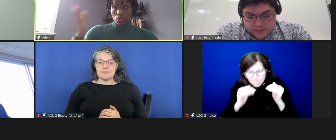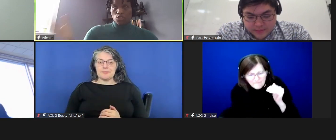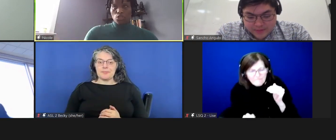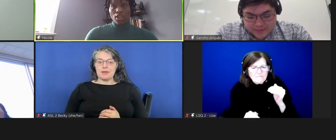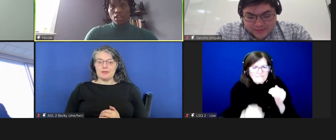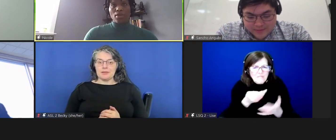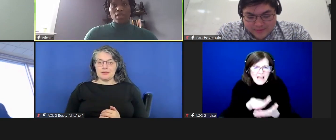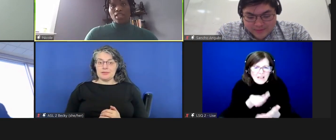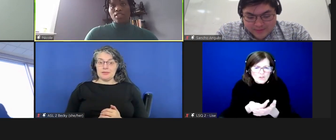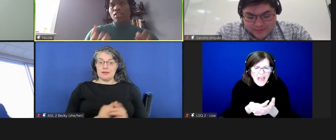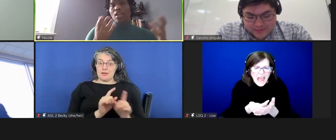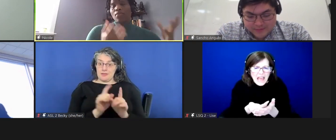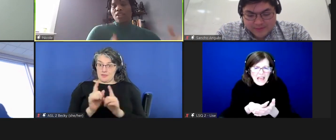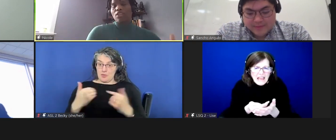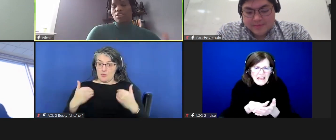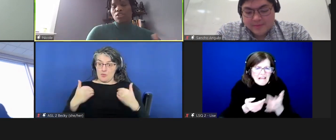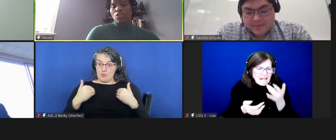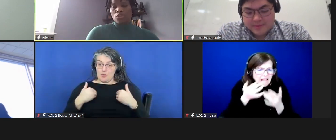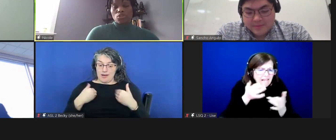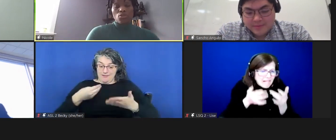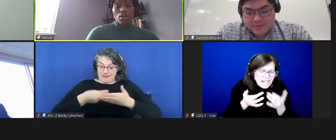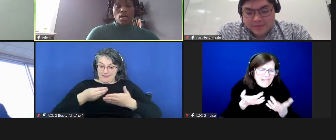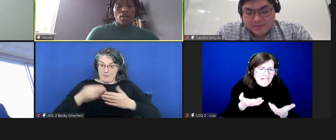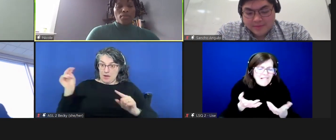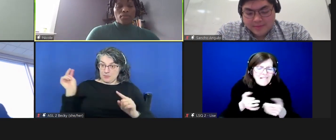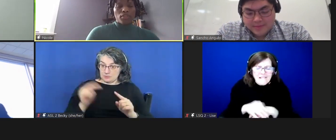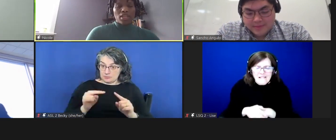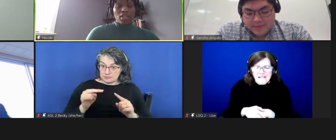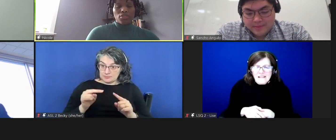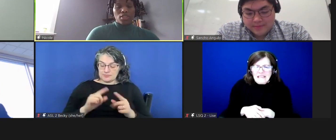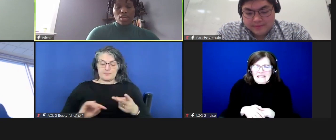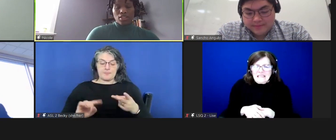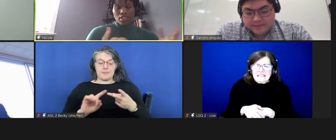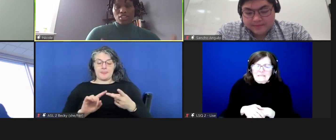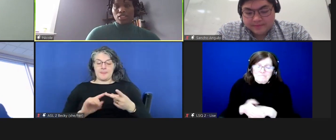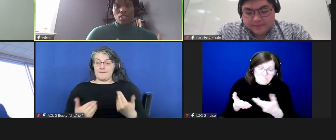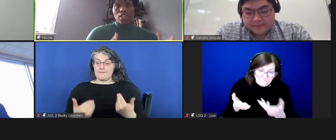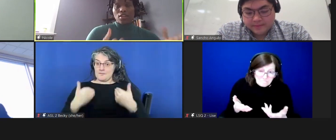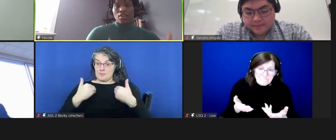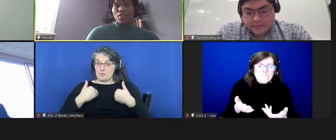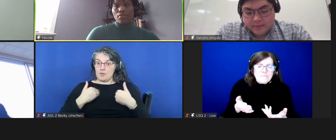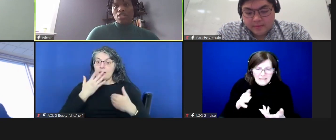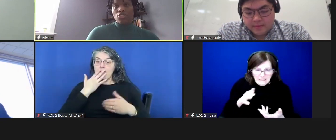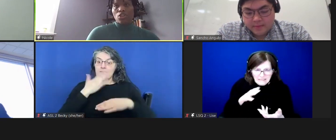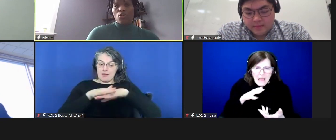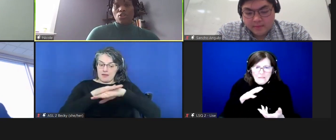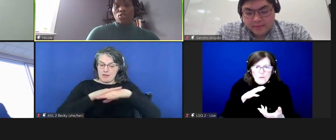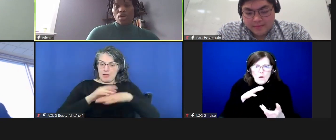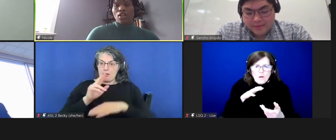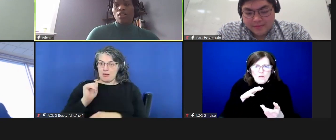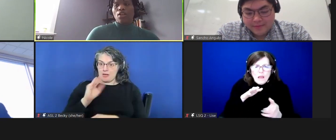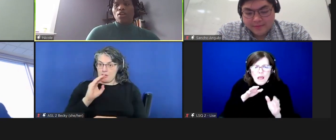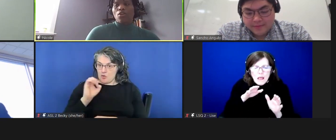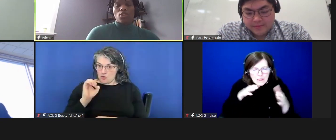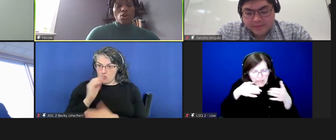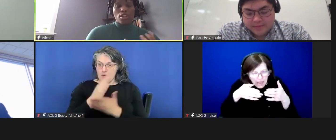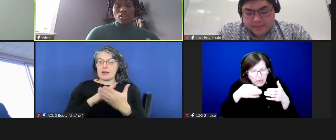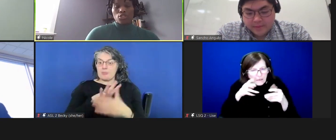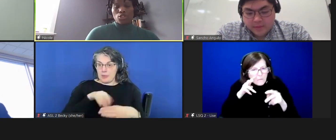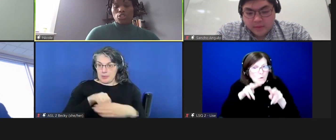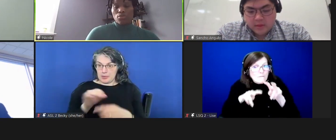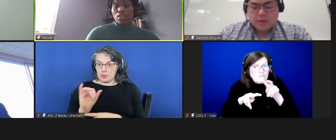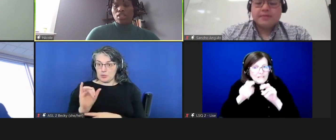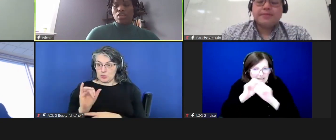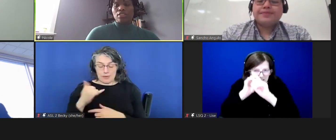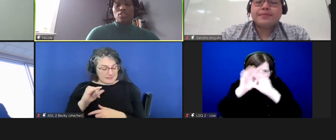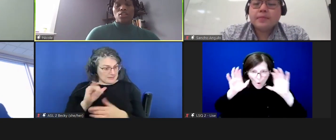défavorisées? Et donc, il y a donc l'angle de vision socio-économique, l'optique